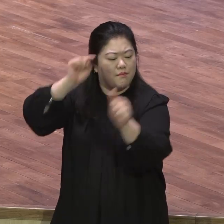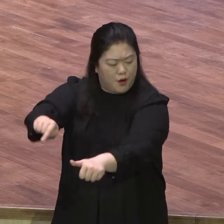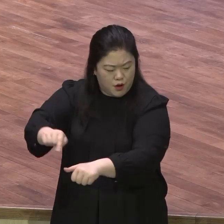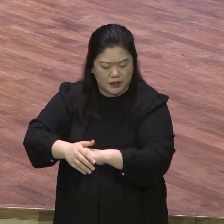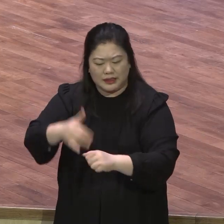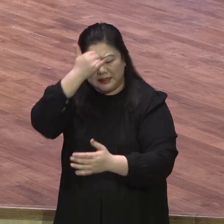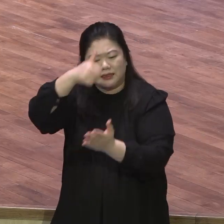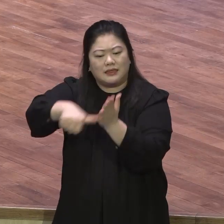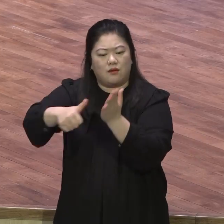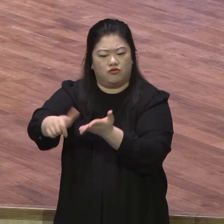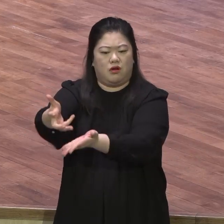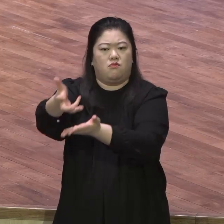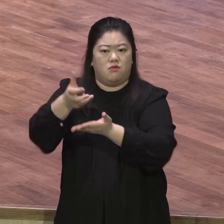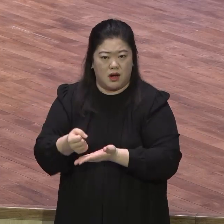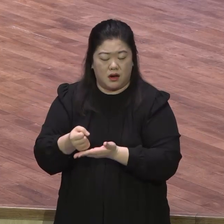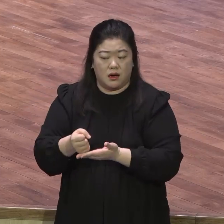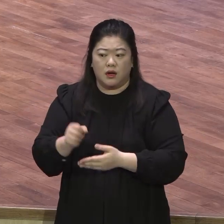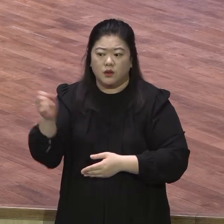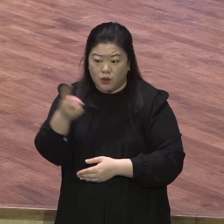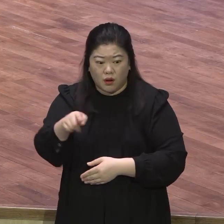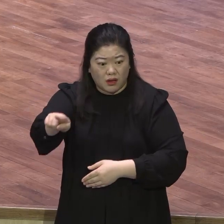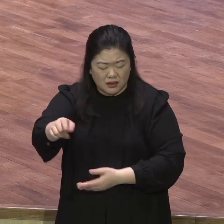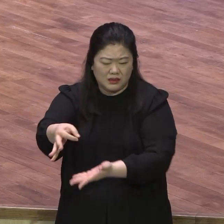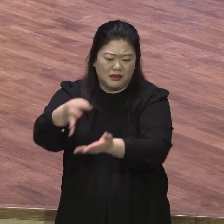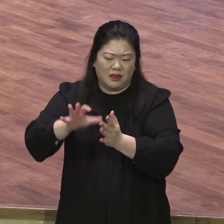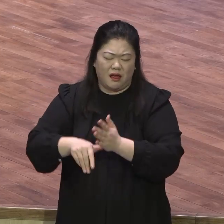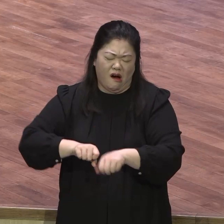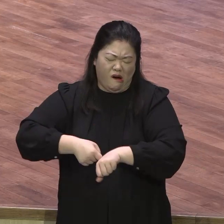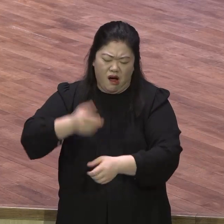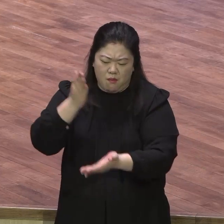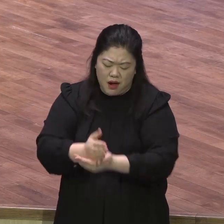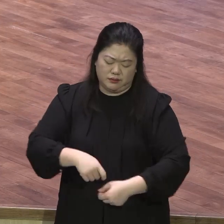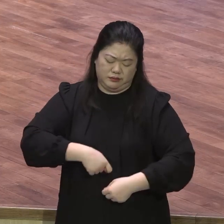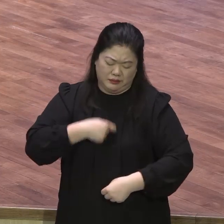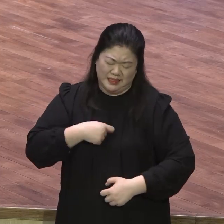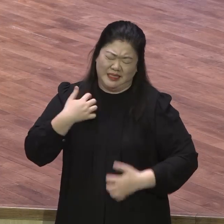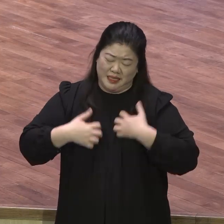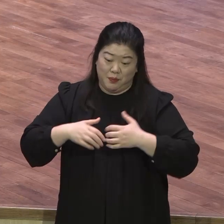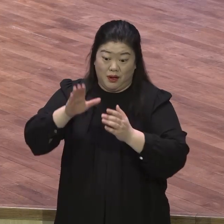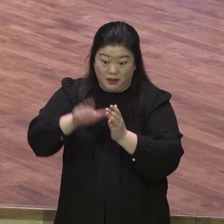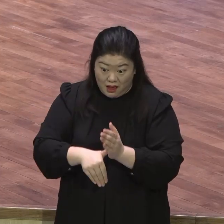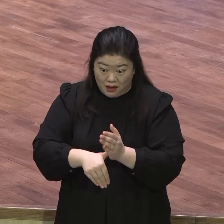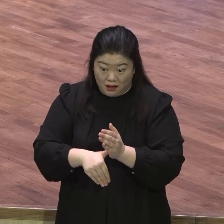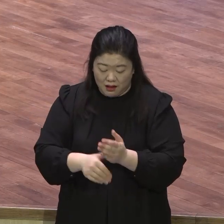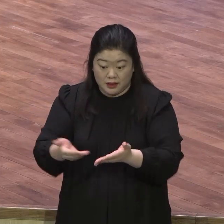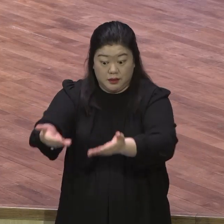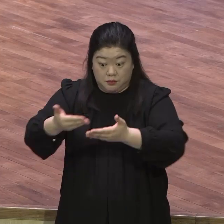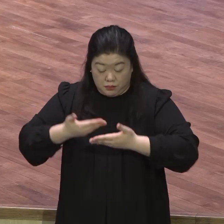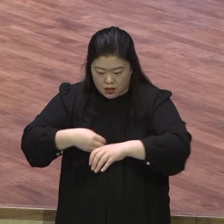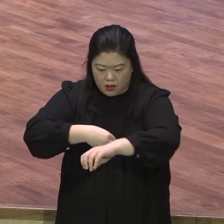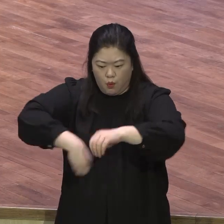기쁜 마음으로 내는 자가 내게 바치는 모든 것을 너희는 받을지니라